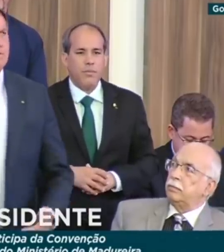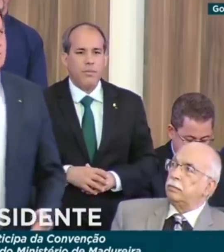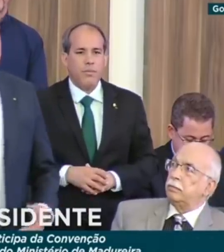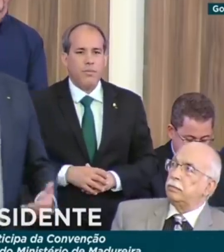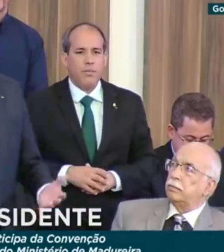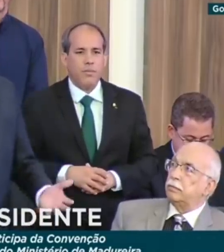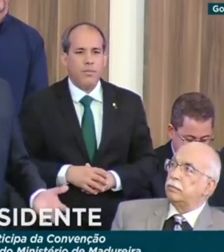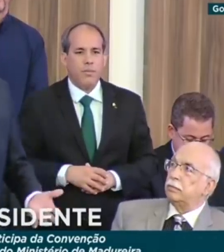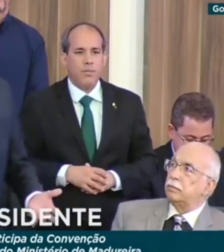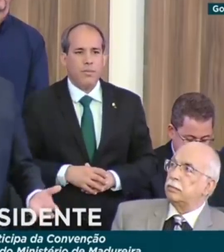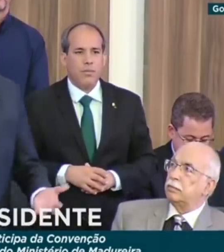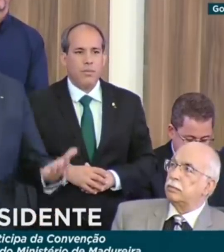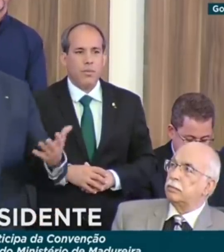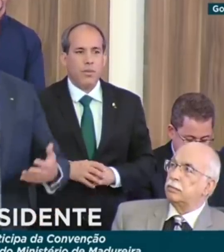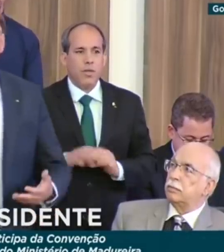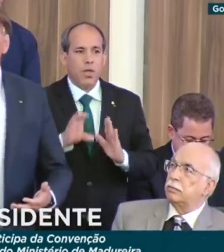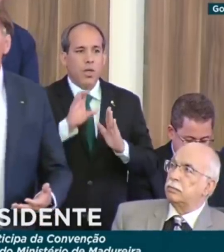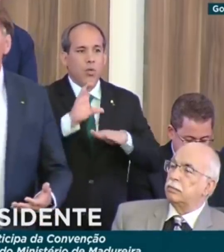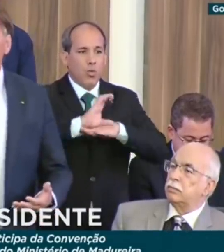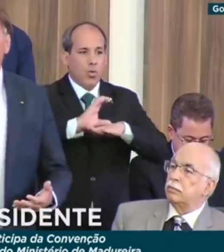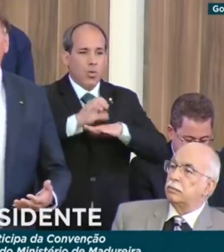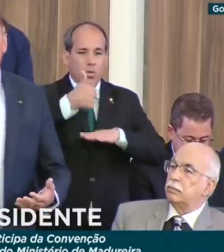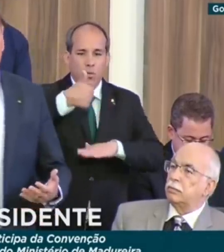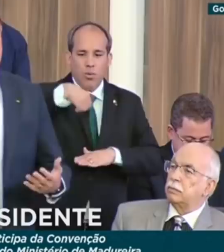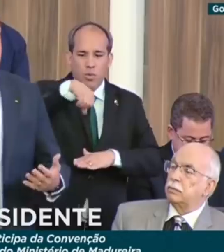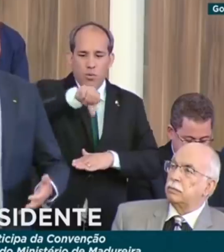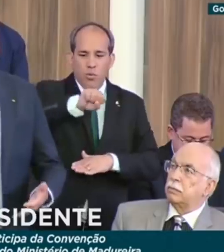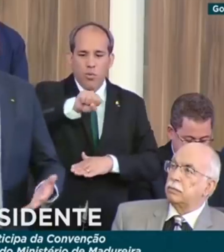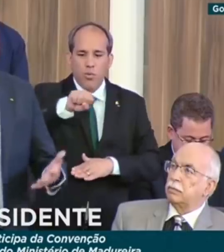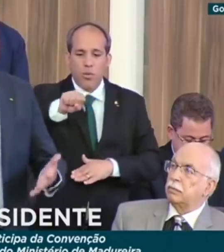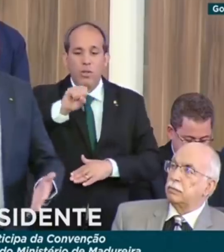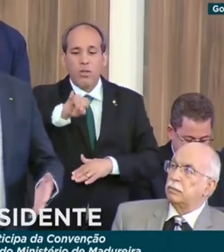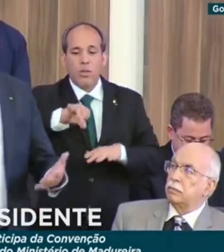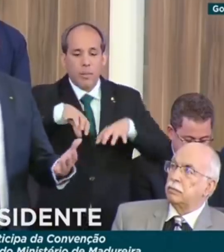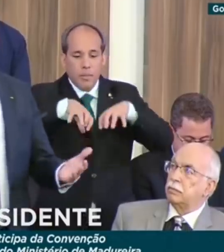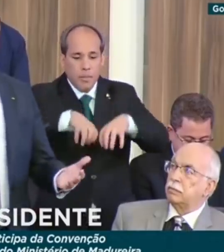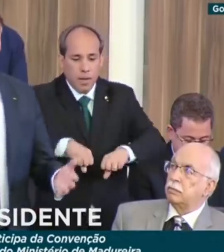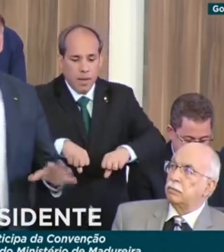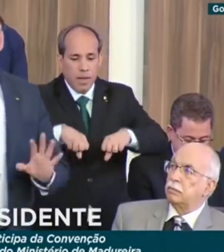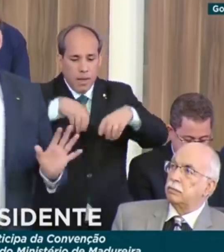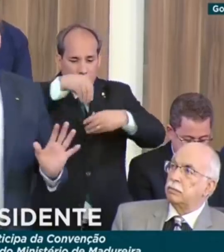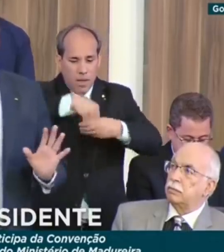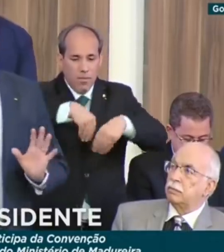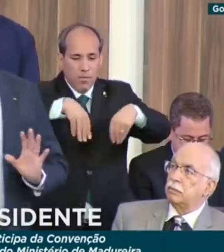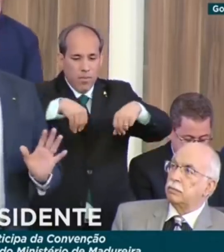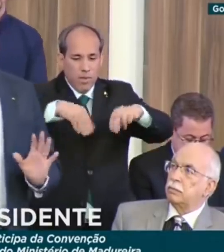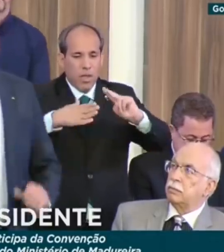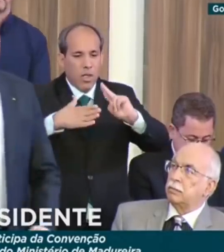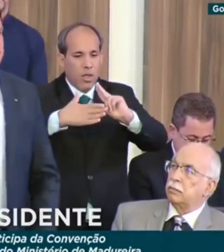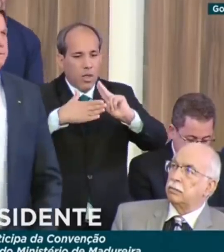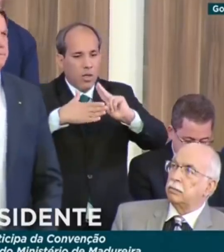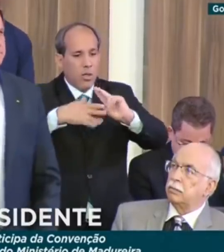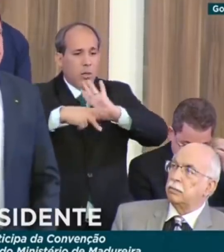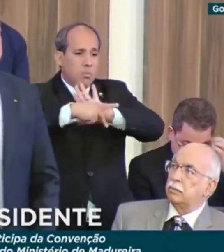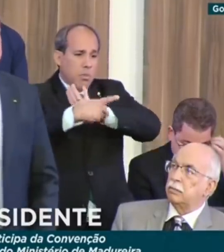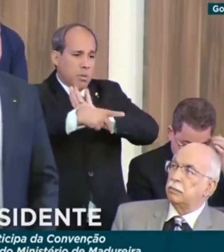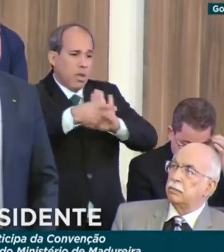Pela Constituição de 88, quem ocupava terras, os índios até aquele momento, a terra é